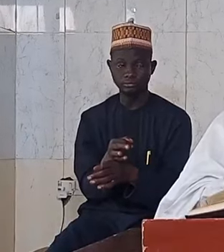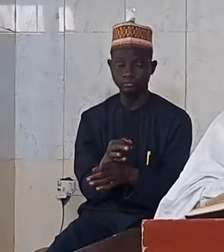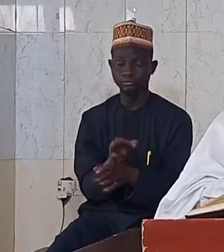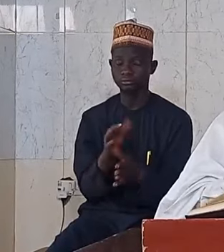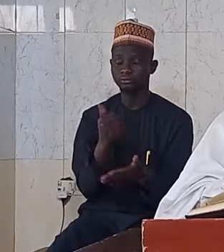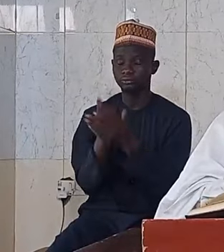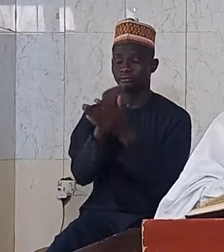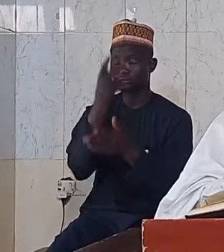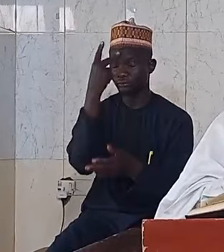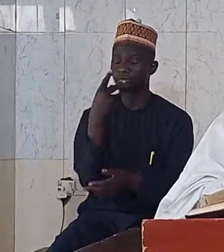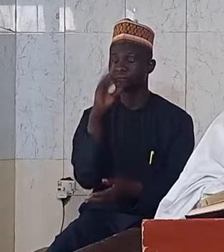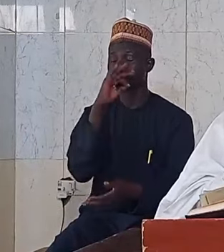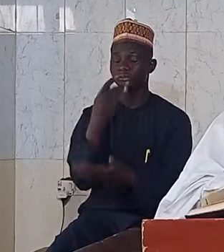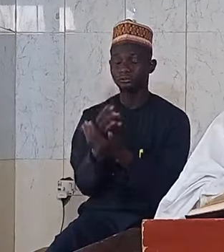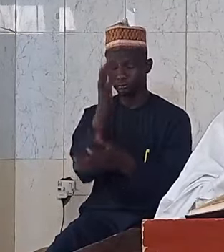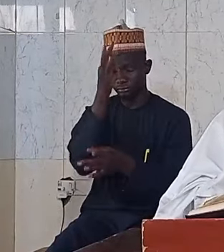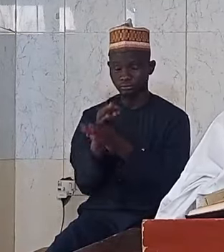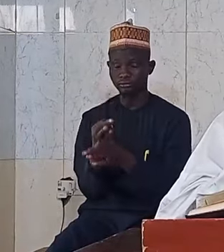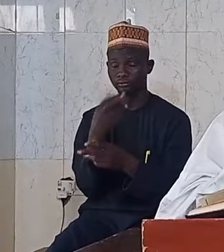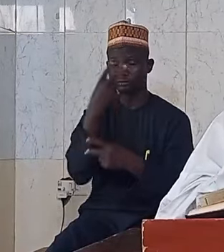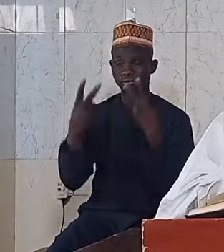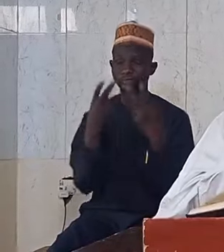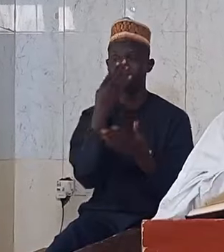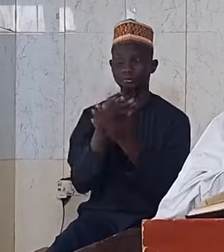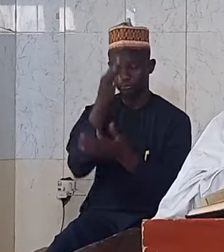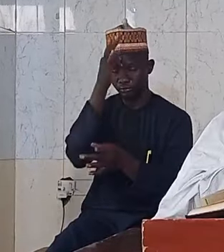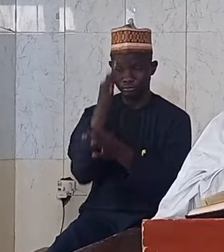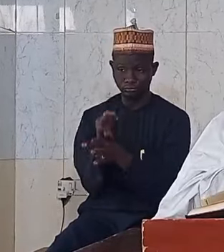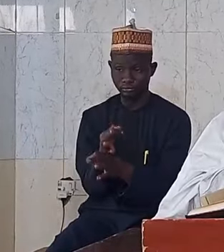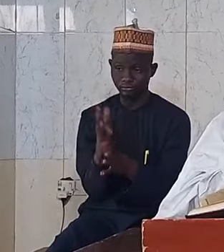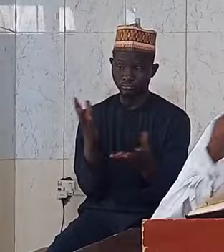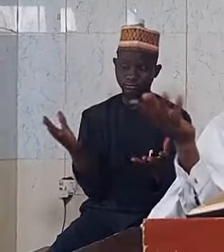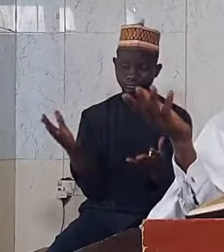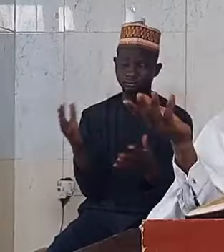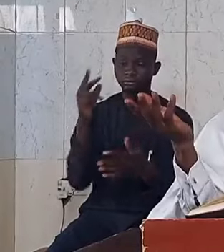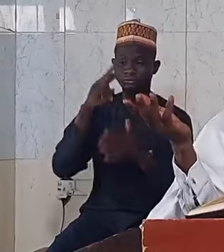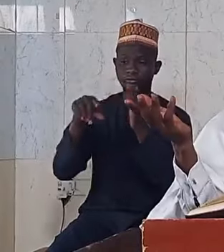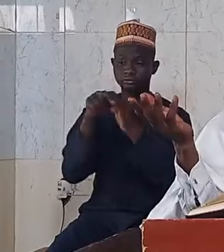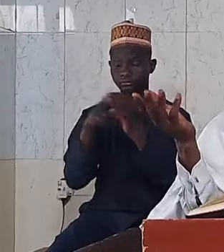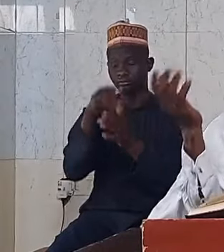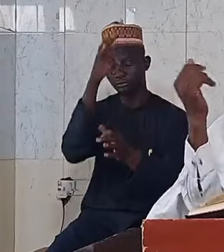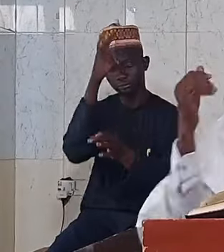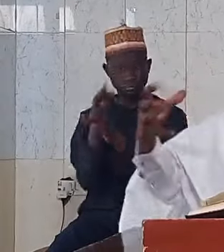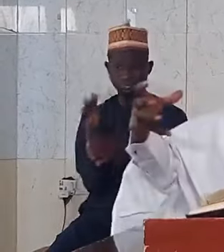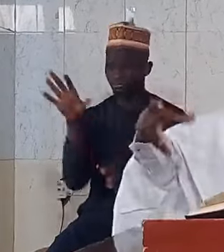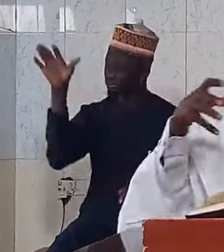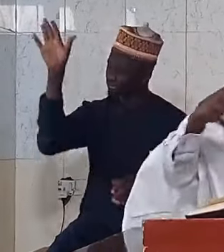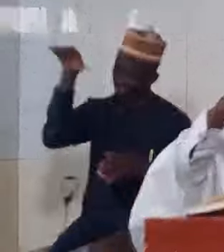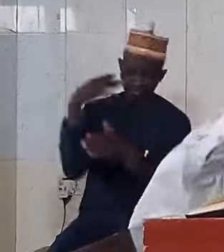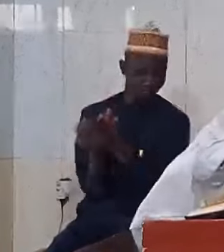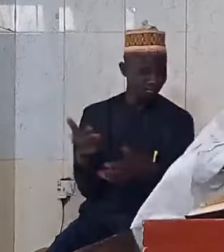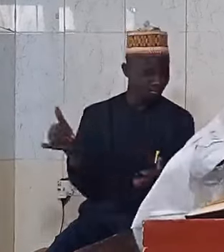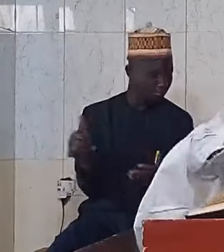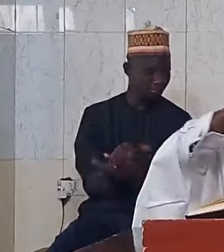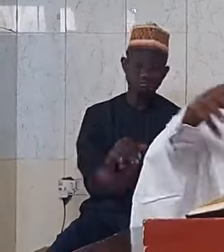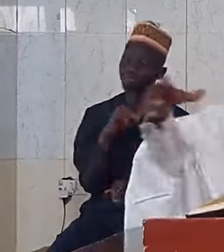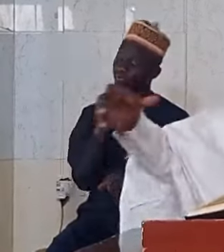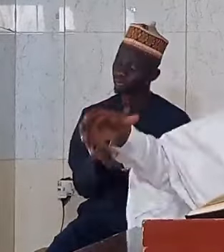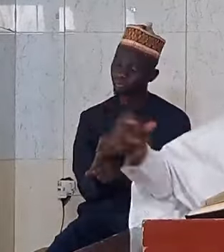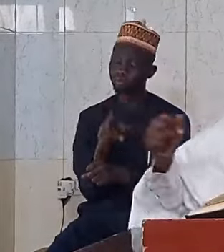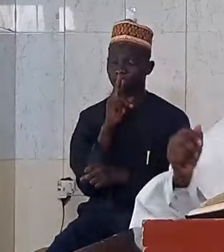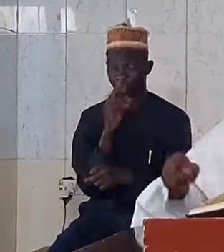kyautata ma iyaye imani ce zumunci imani ne karanta alqur'ani imani ne to duk waɗannan kun ga ai an